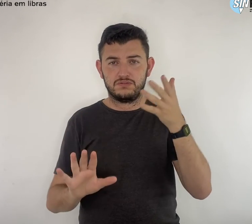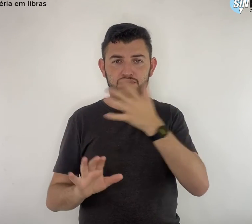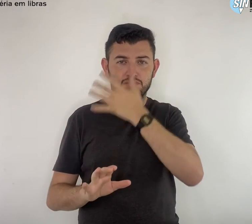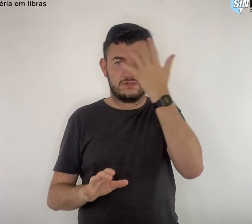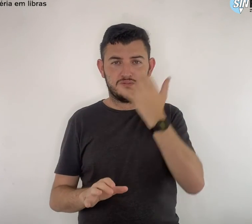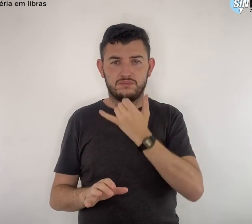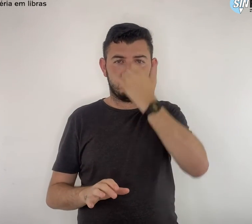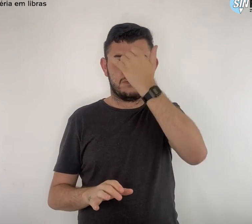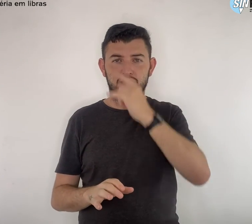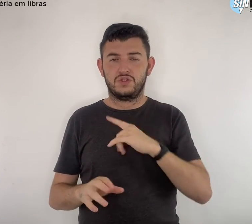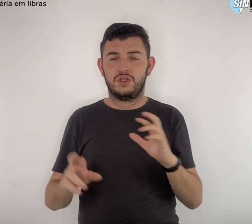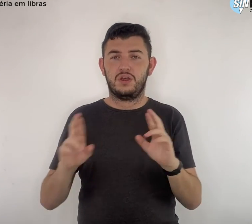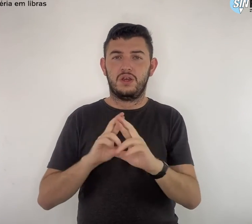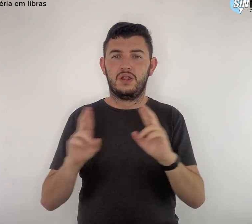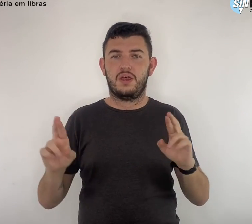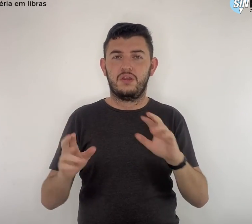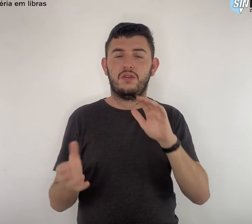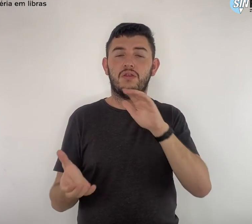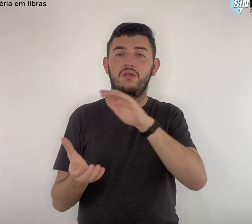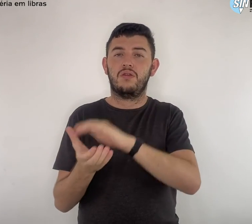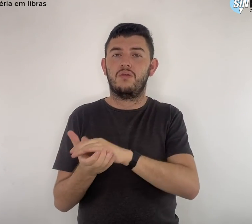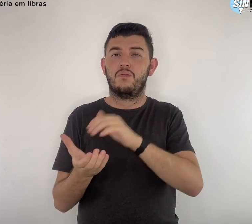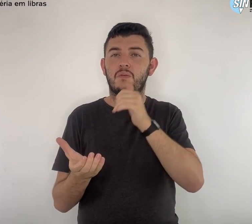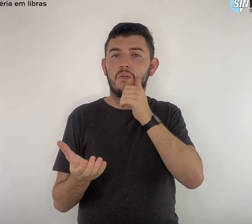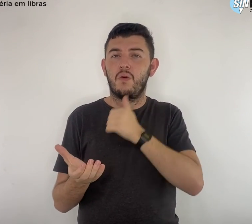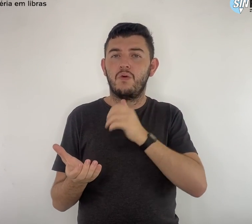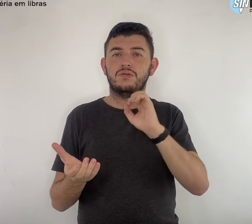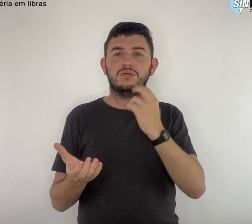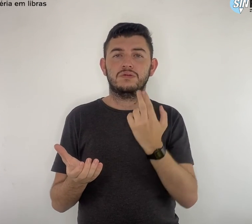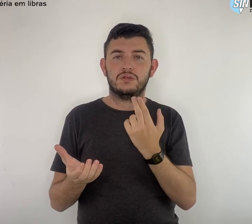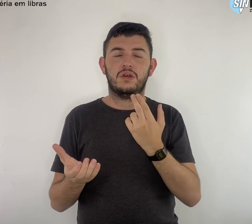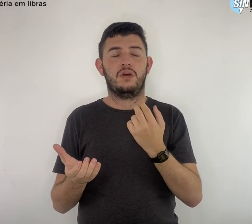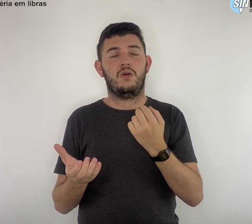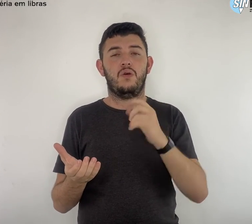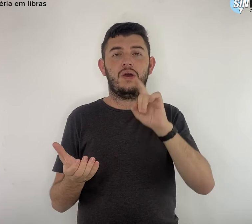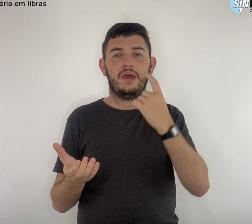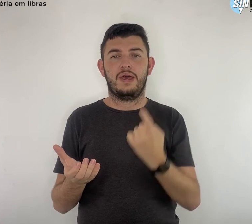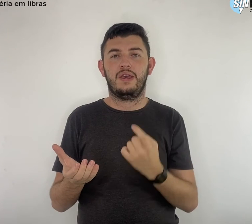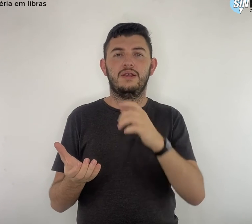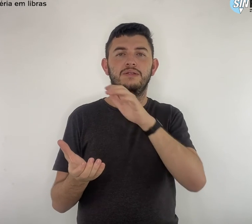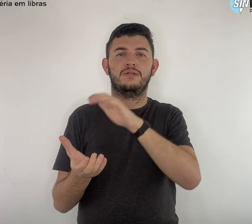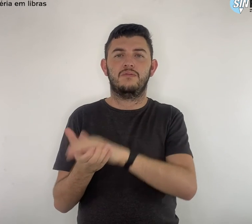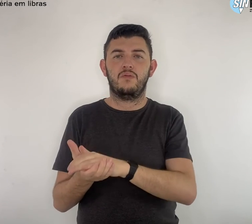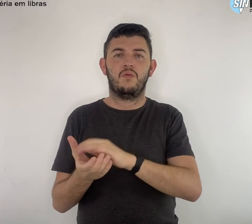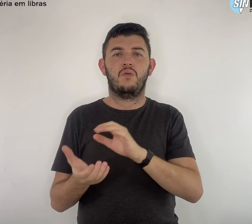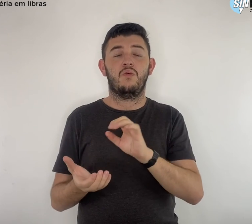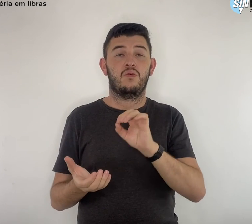76,6% dos casos, a vítima tinha relação de esposa-companheira ou